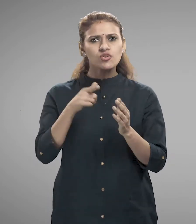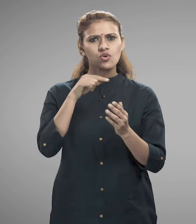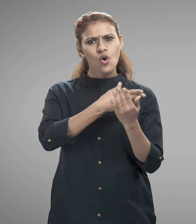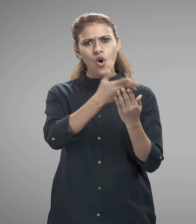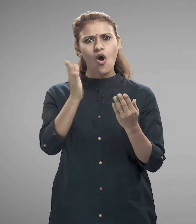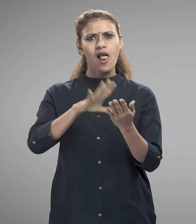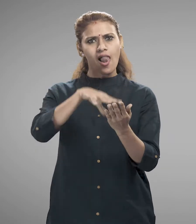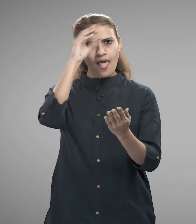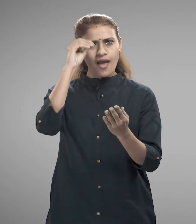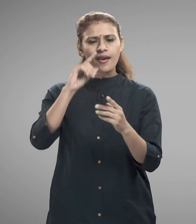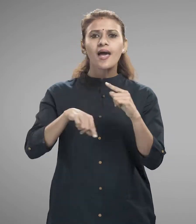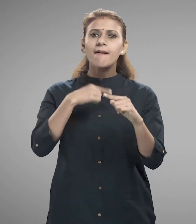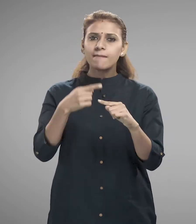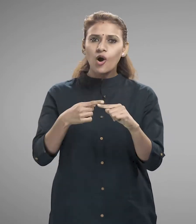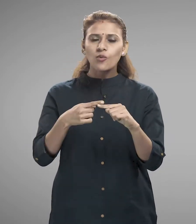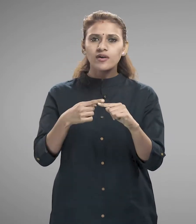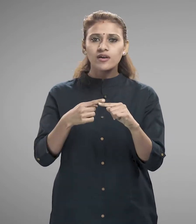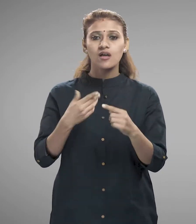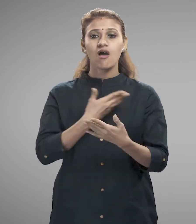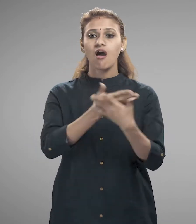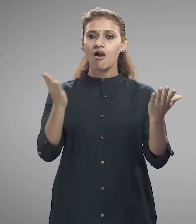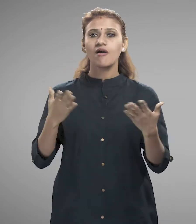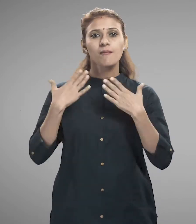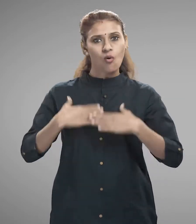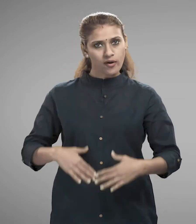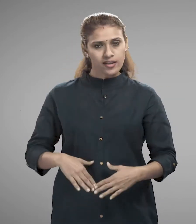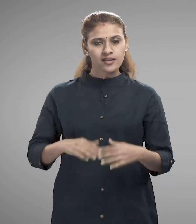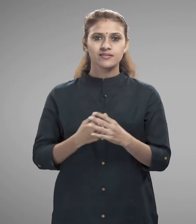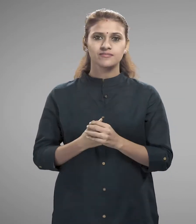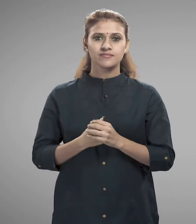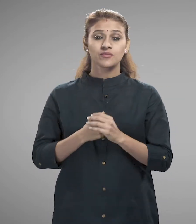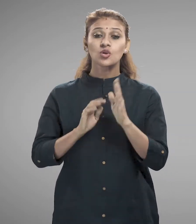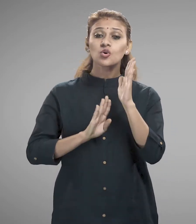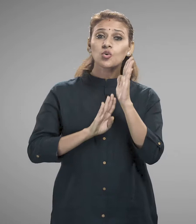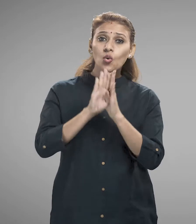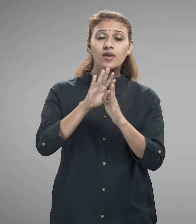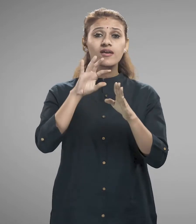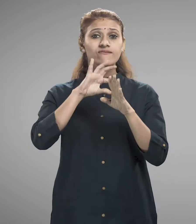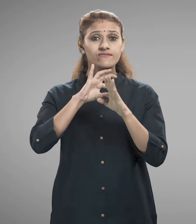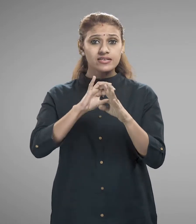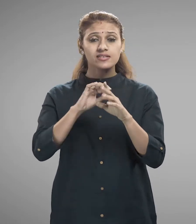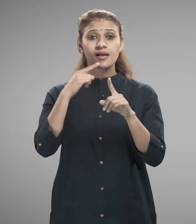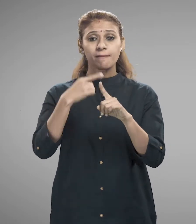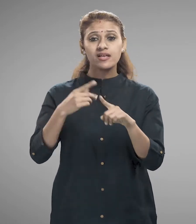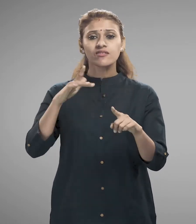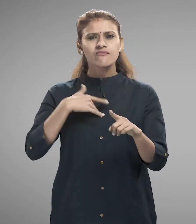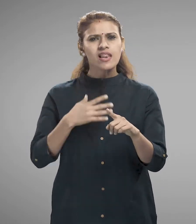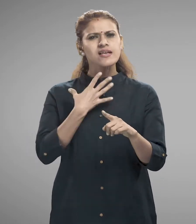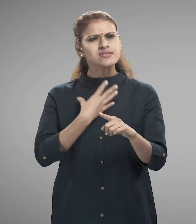इस वीडियो में आप इनके बारे में सीखेंगे। हमारा शरीर, बड़े होना, किशोरों और किशोरियों